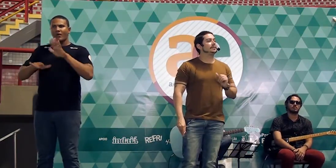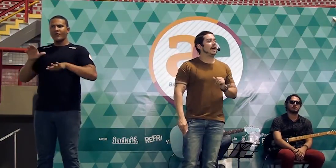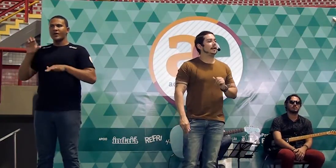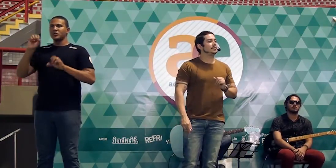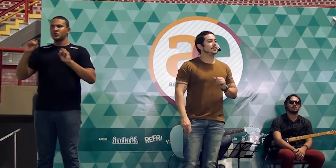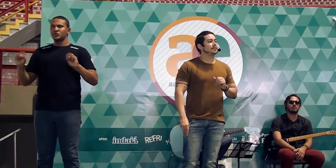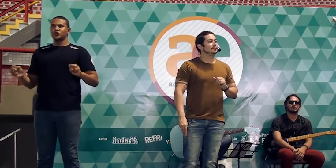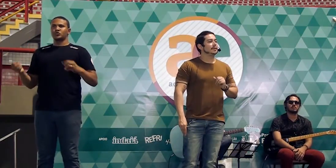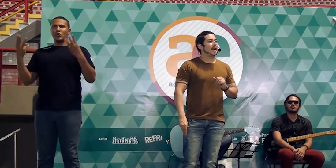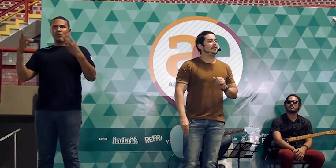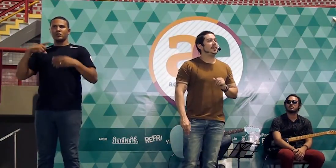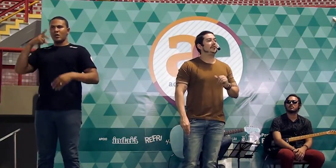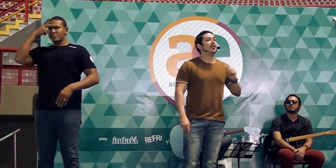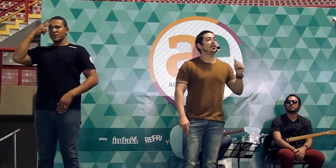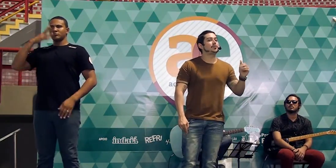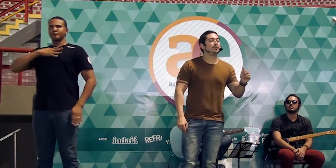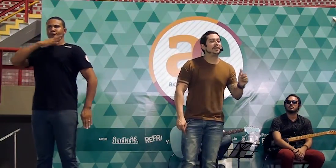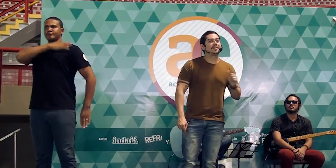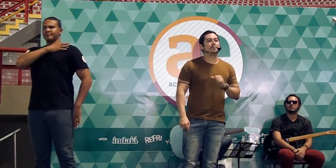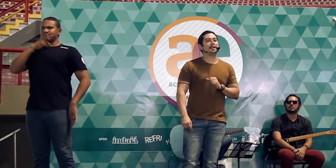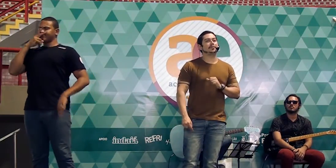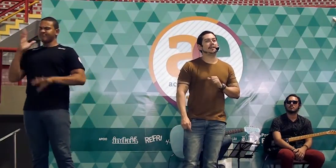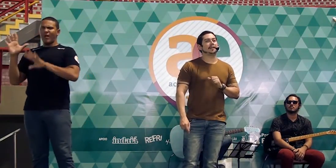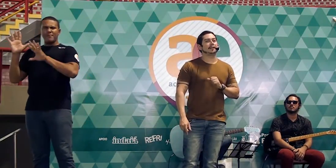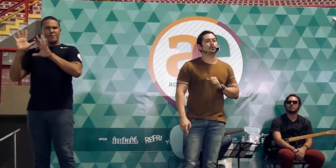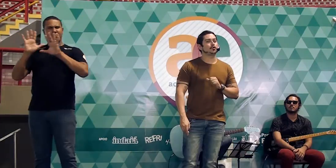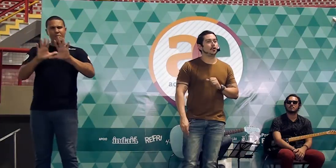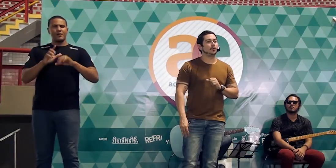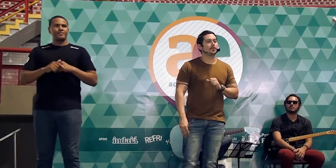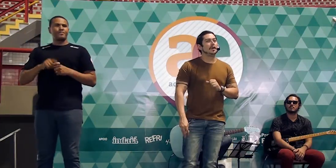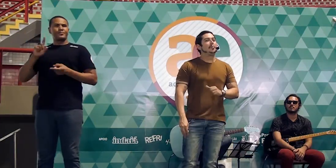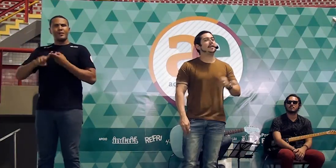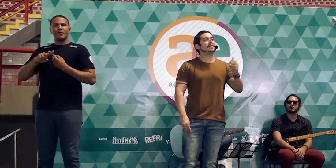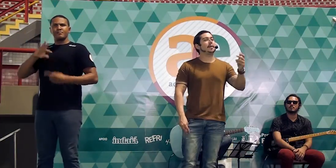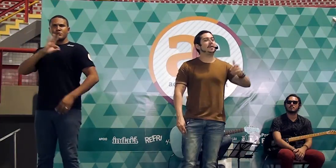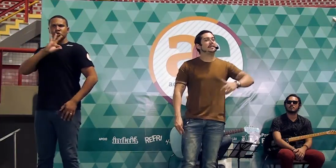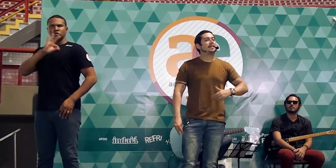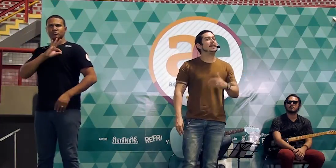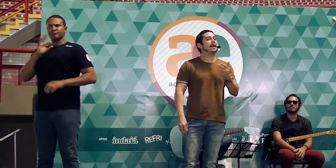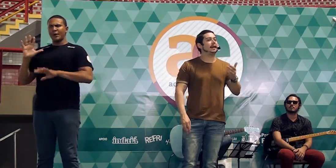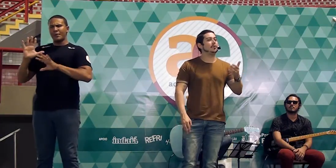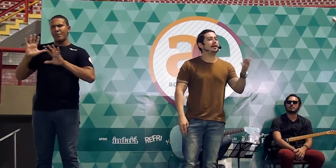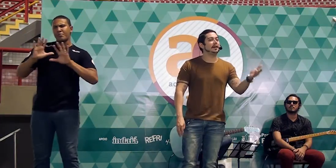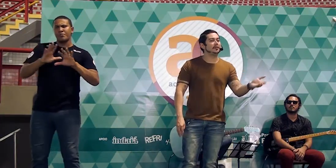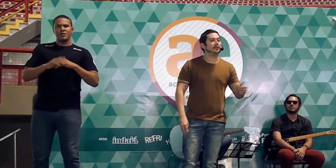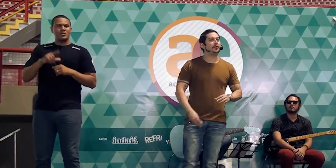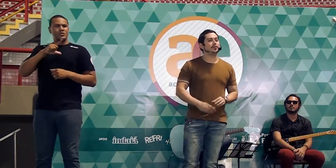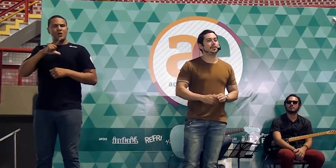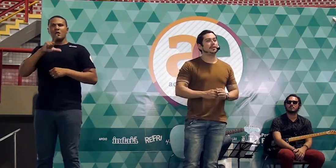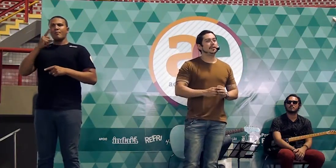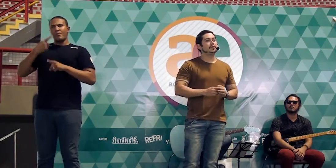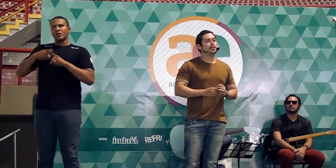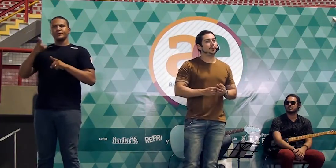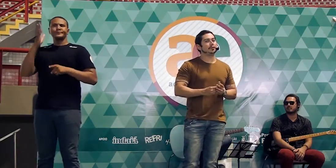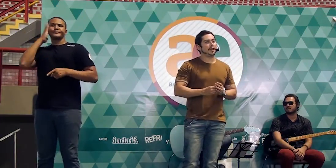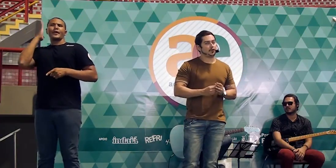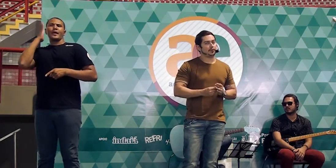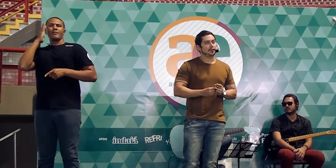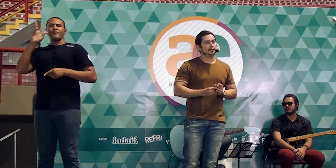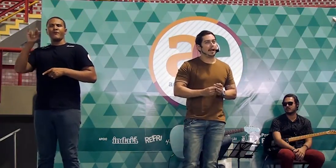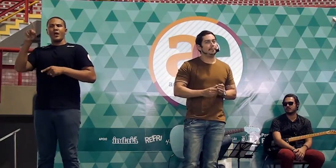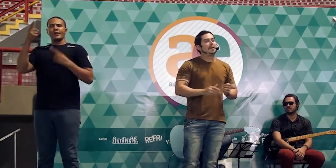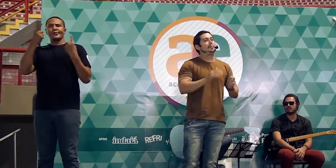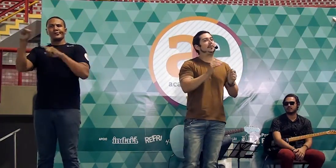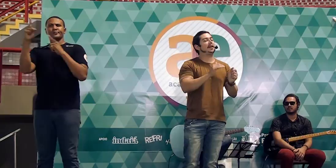eram limitados, havia forte policiamento na entrada dos shows, porque sabia-se que era uma grande fonte de